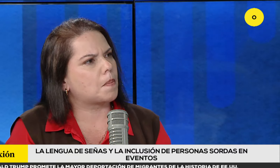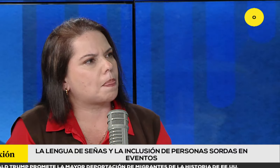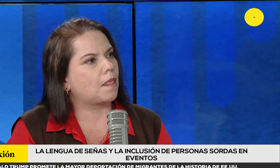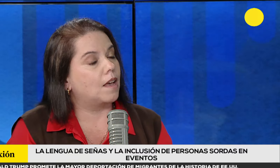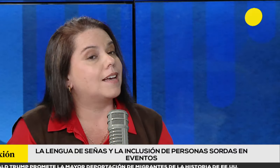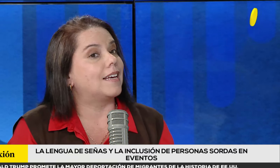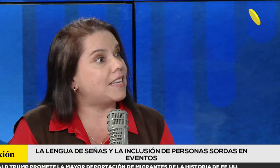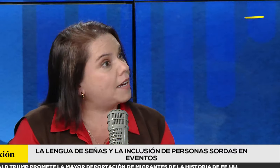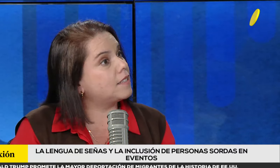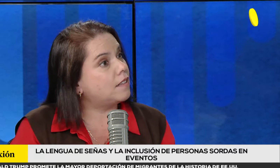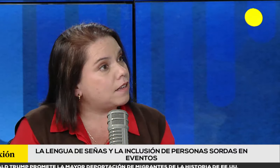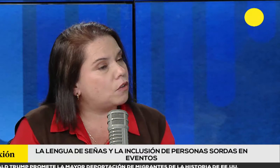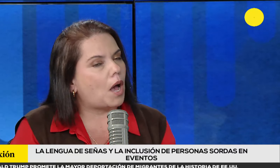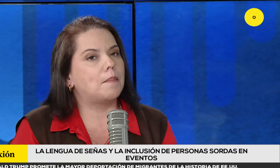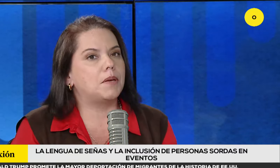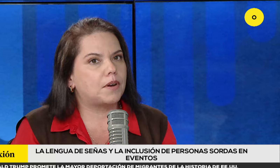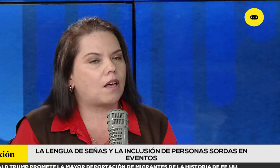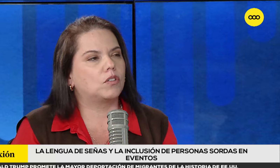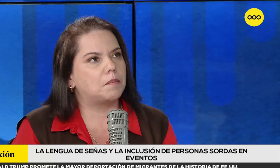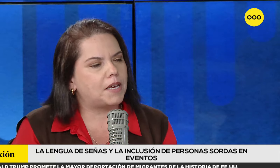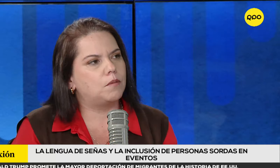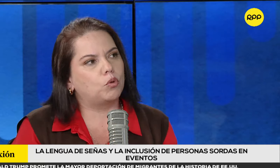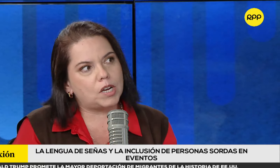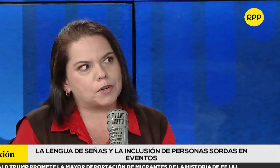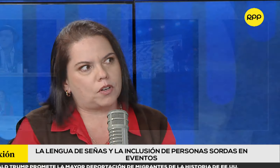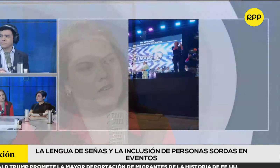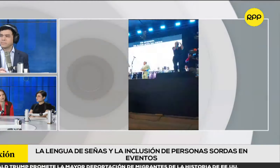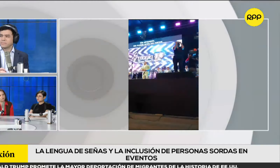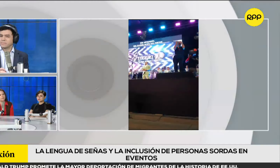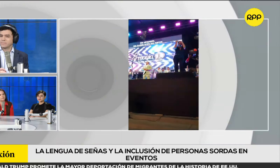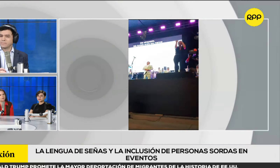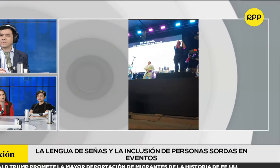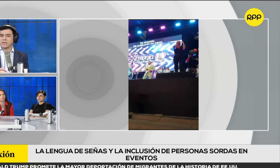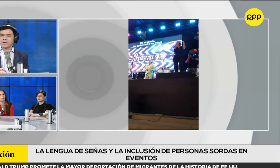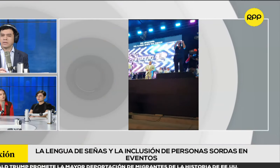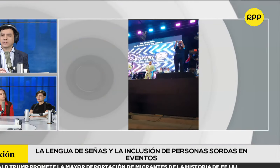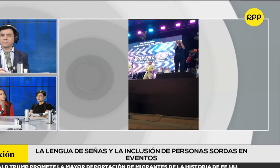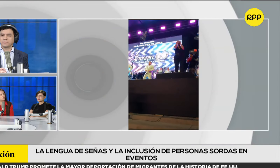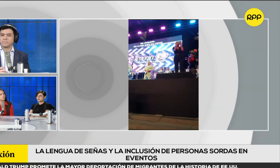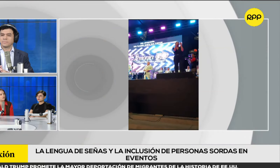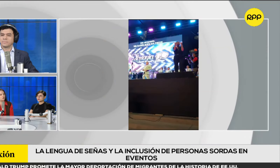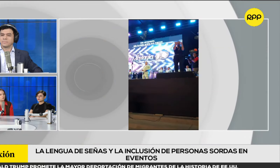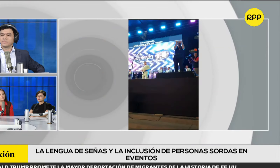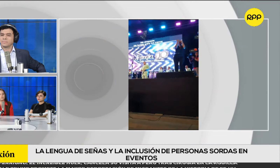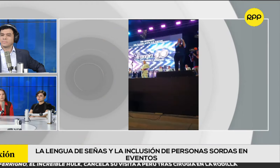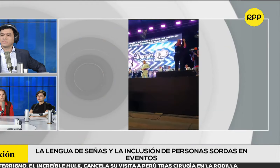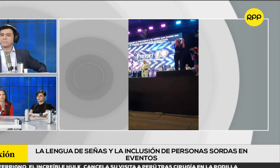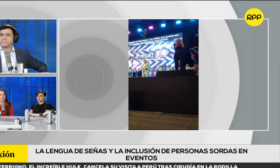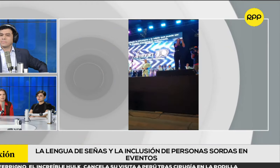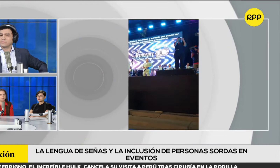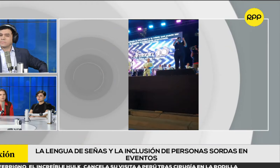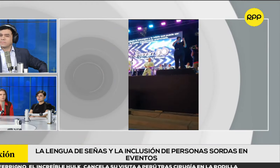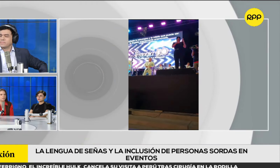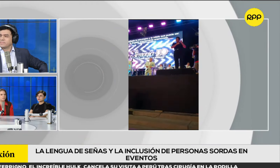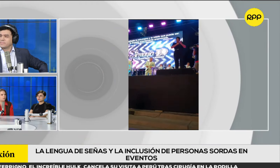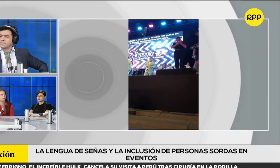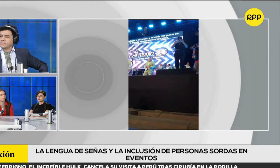música también. Y en ese sentido han vibrado también muchas personas que han utilizado los cinco chalecos vibratorios que adquirió el Ministerio el año